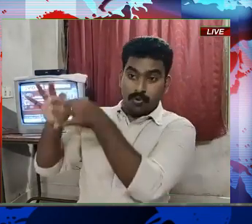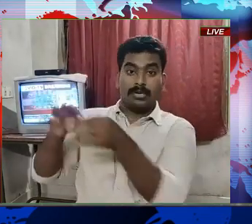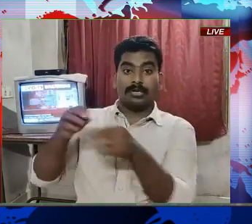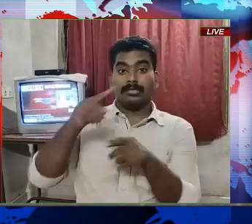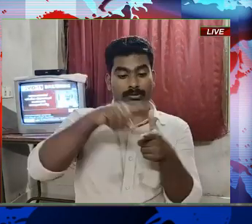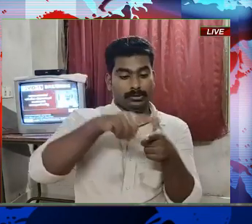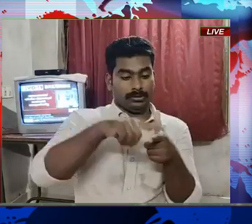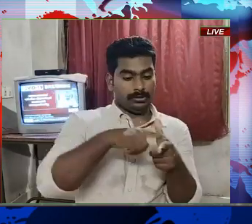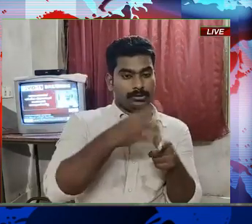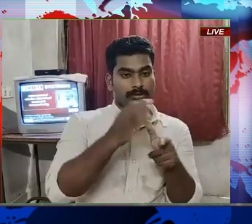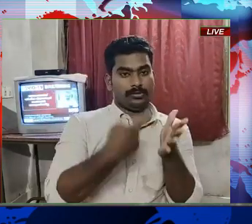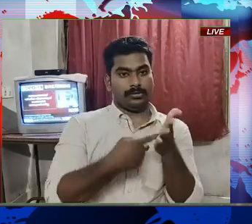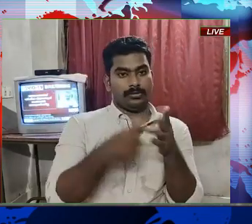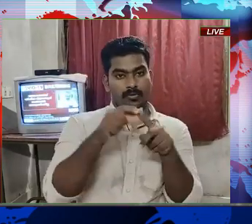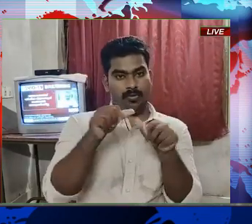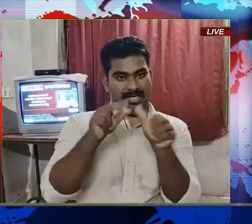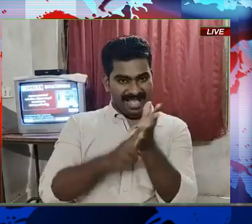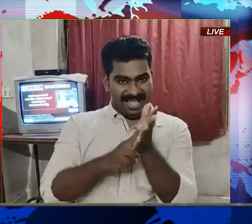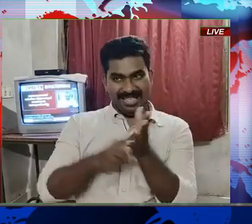കളമശ്ശേരി മെഡിക്കൽ കോളേജിൽ